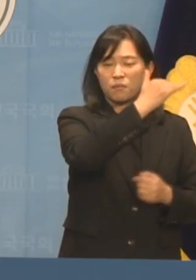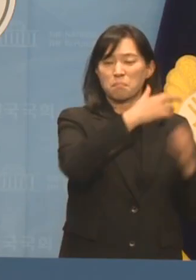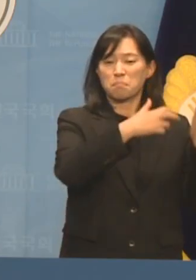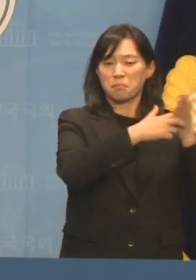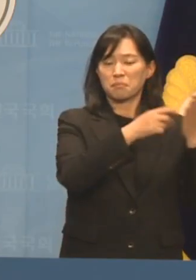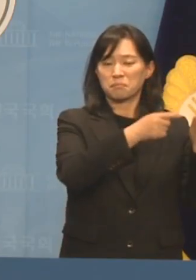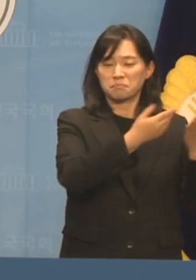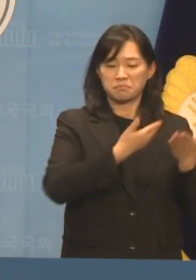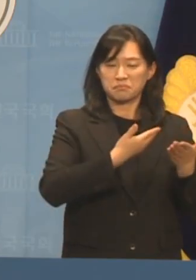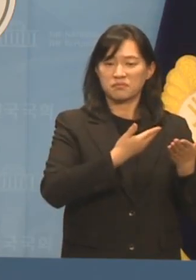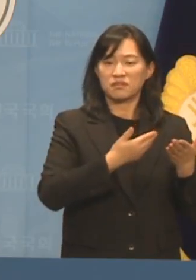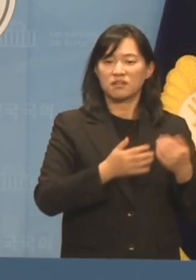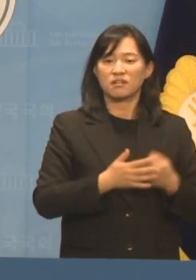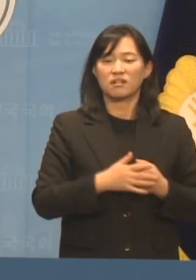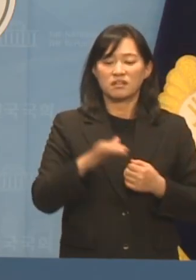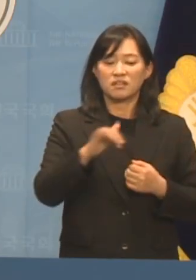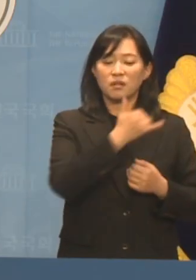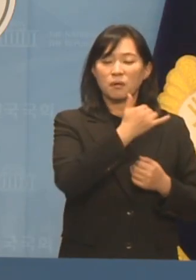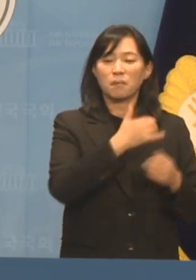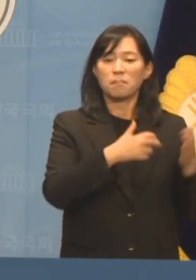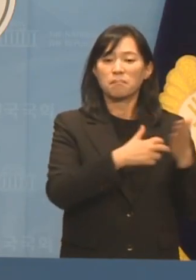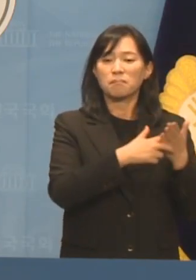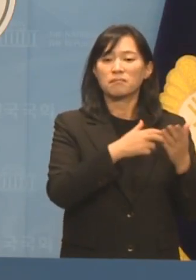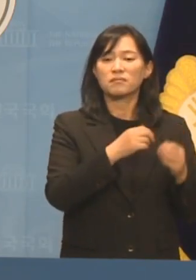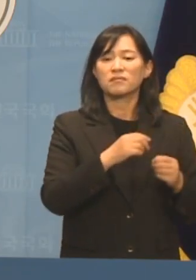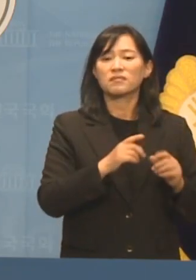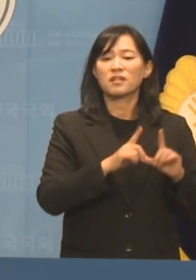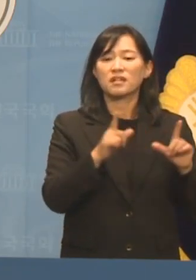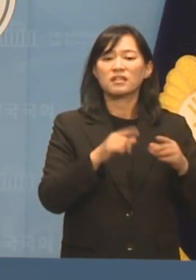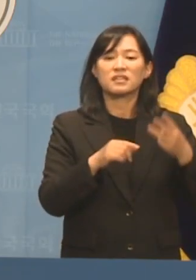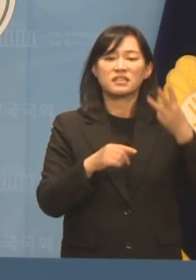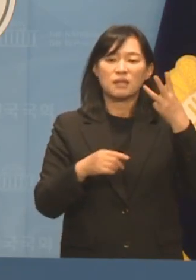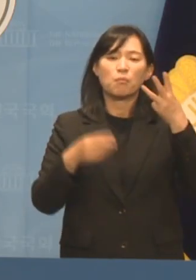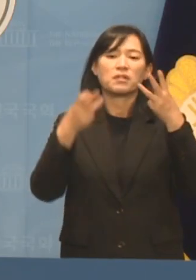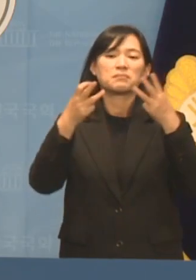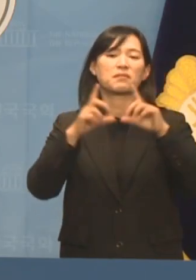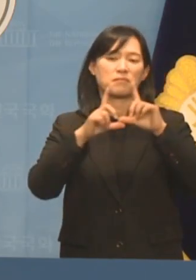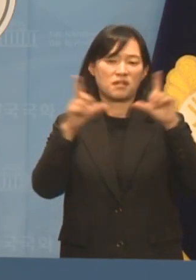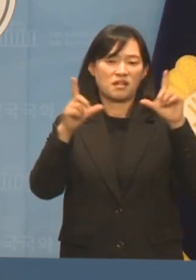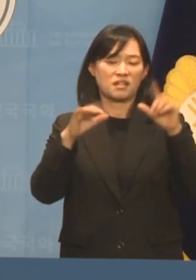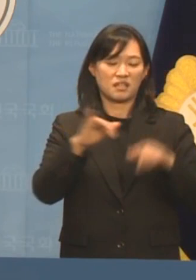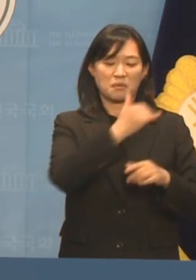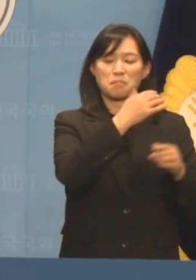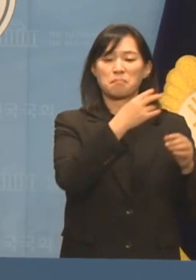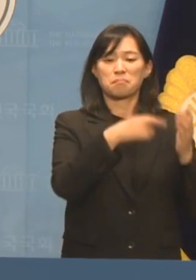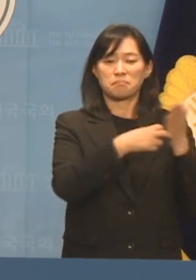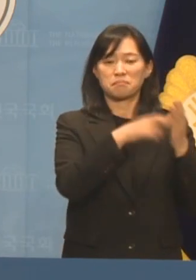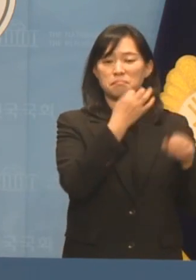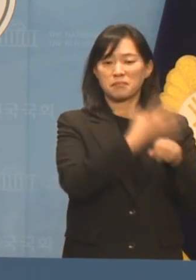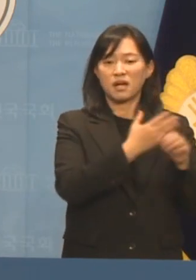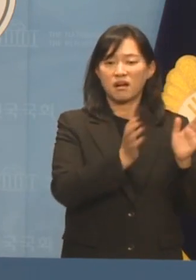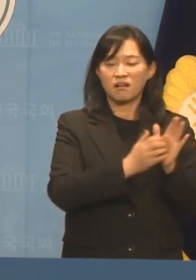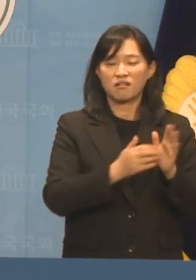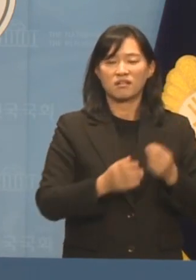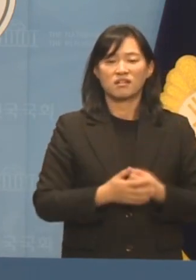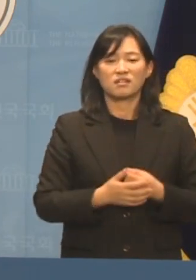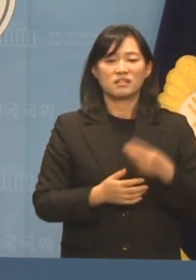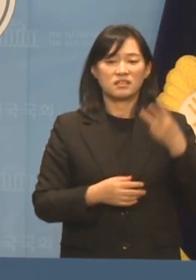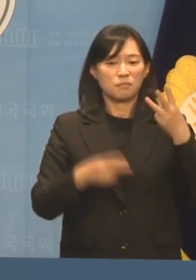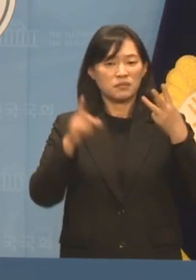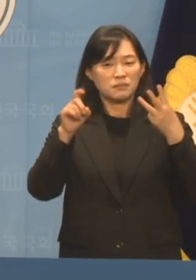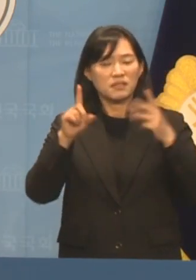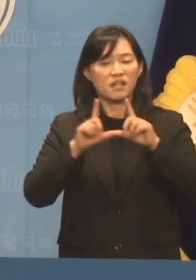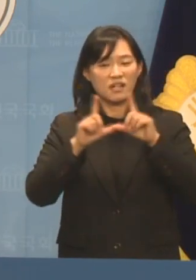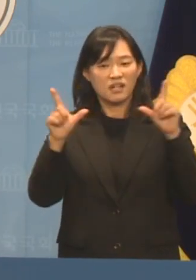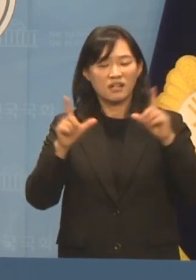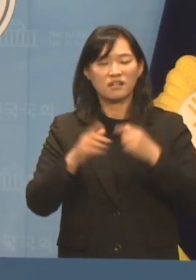냈습니다. 근데 항공권 발권 일자가 3월 13일입니다. 3월 11일 날 증인으로 의결했는데